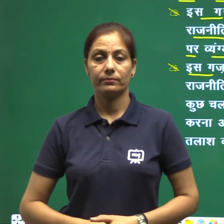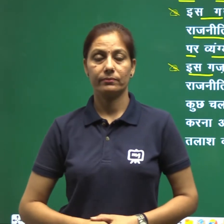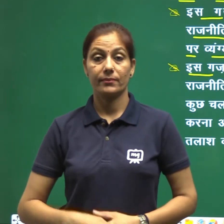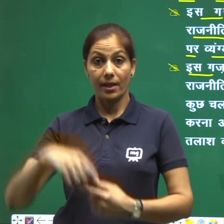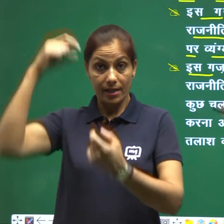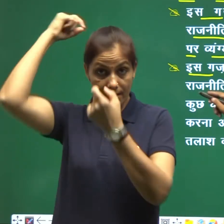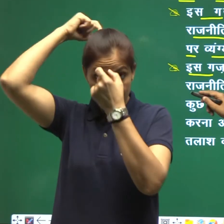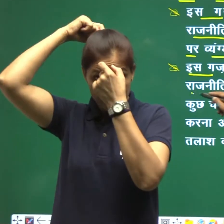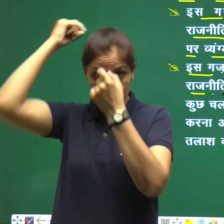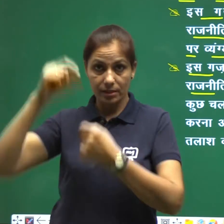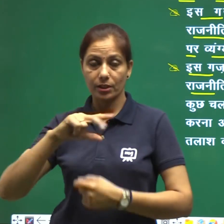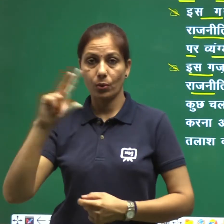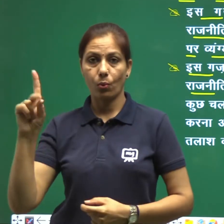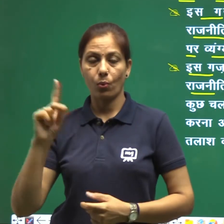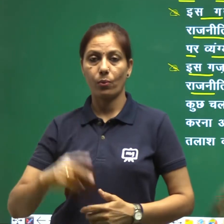राजनीति और